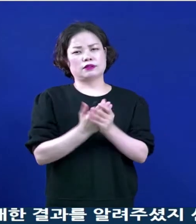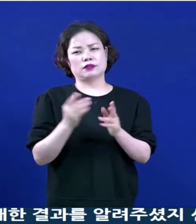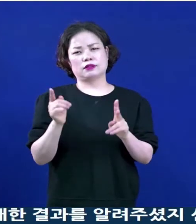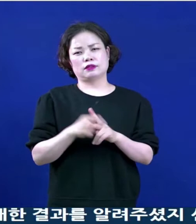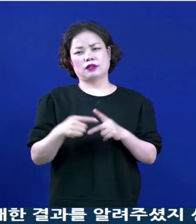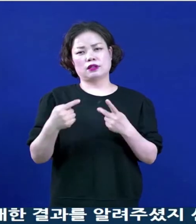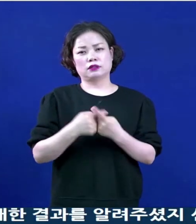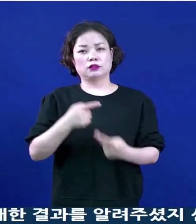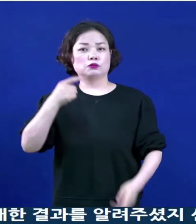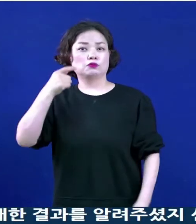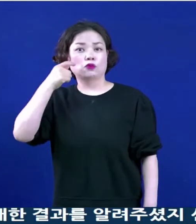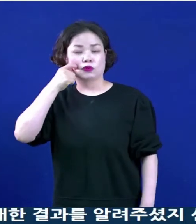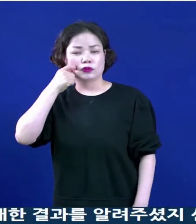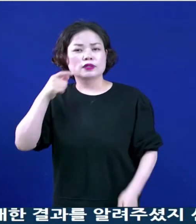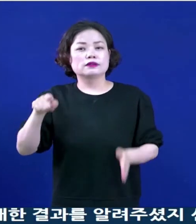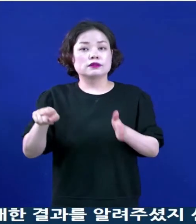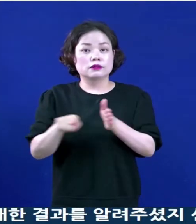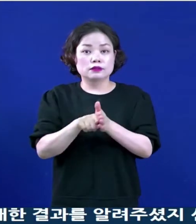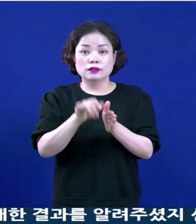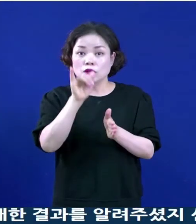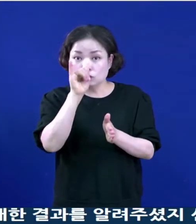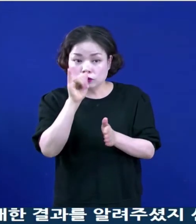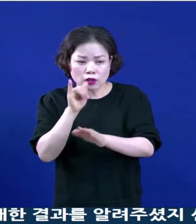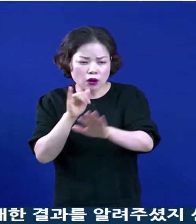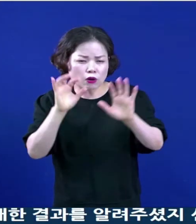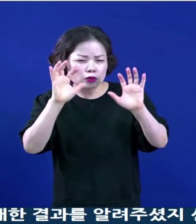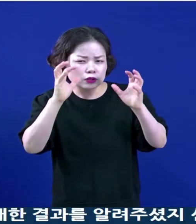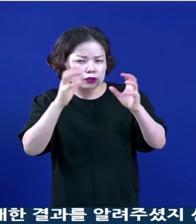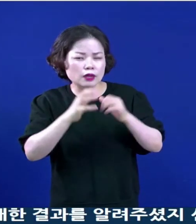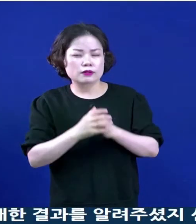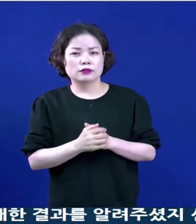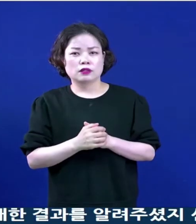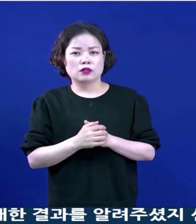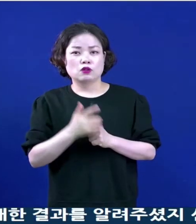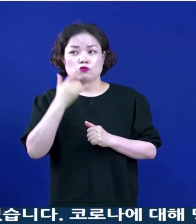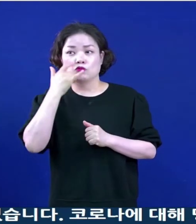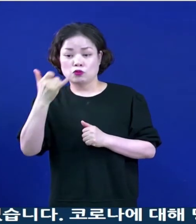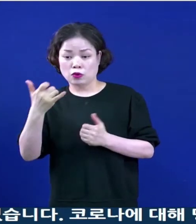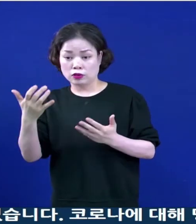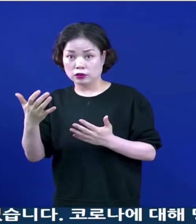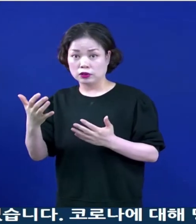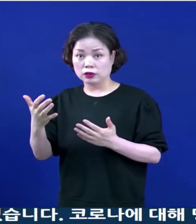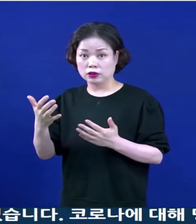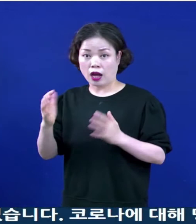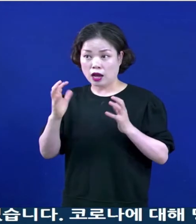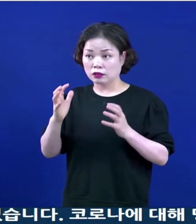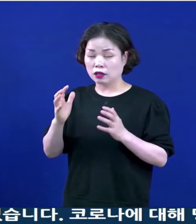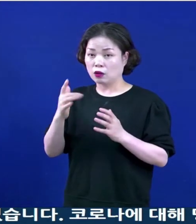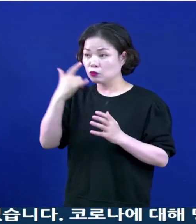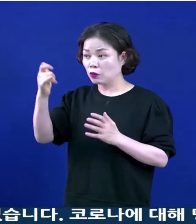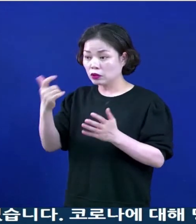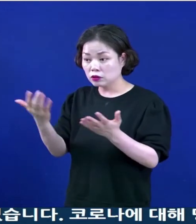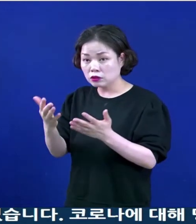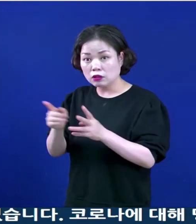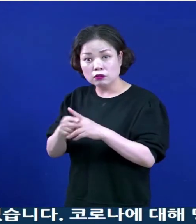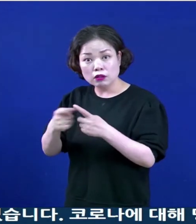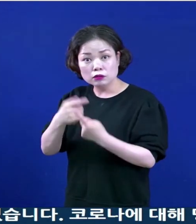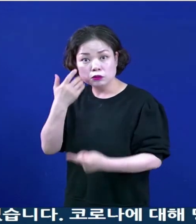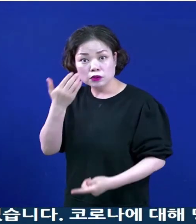이해하지 못해도 신뢰할 수 있습니다. 여러분, 어린아이가 부모가 하는 일이 다 이해되지 않습니다.